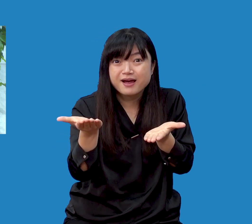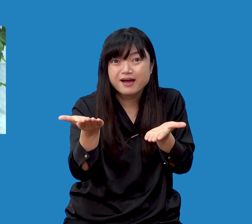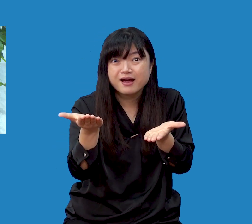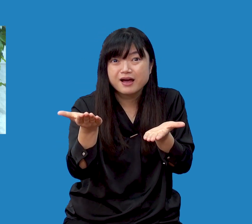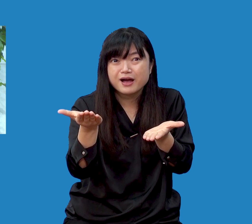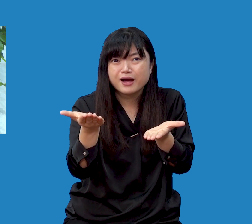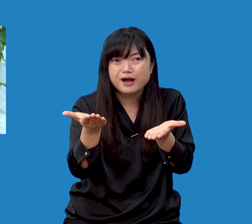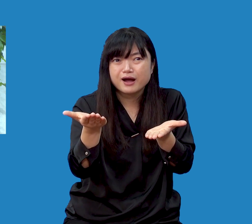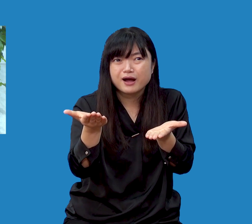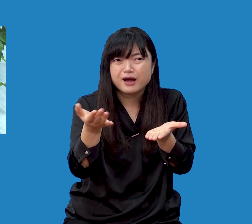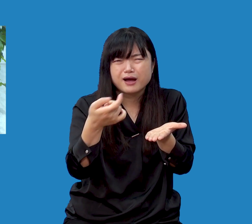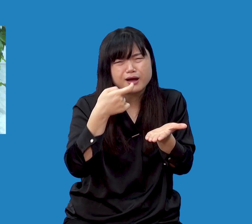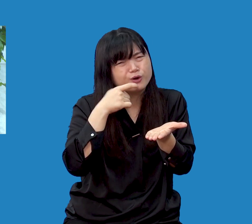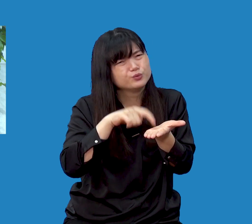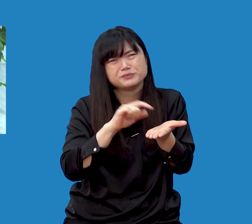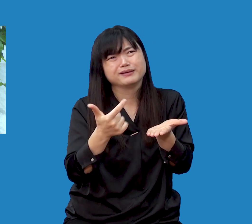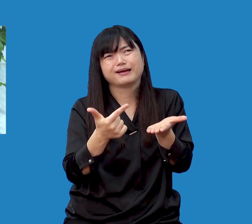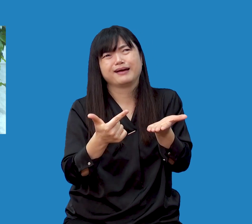거지요.